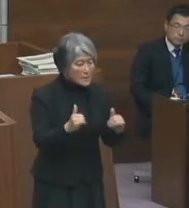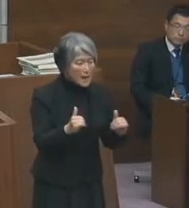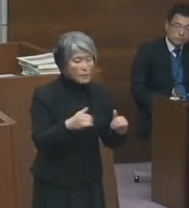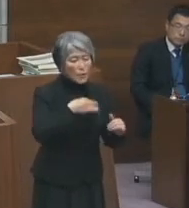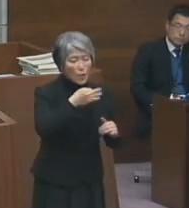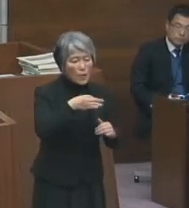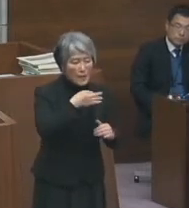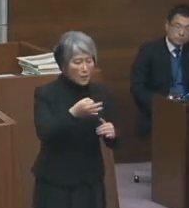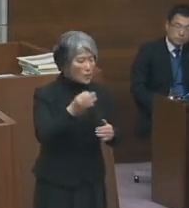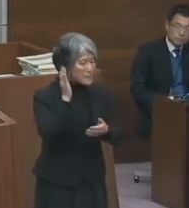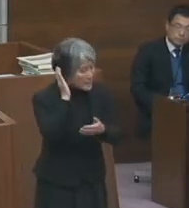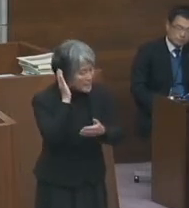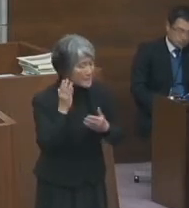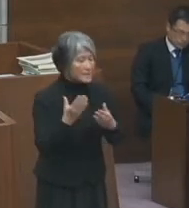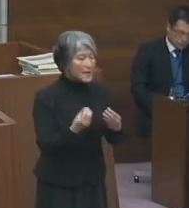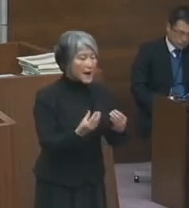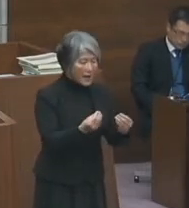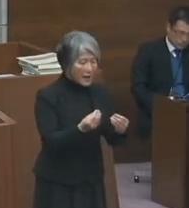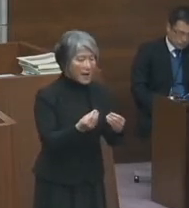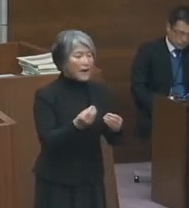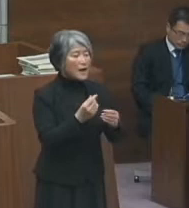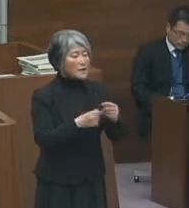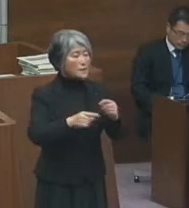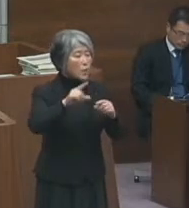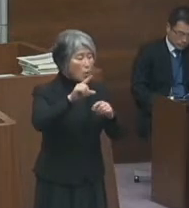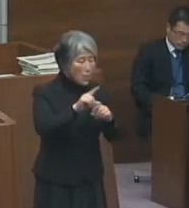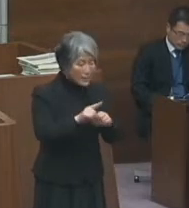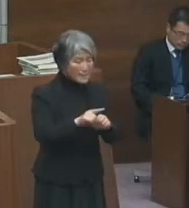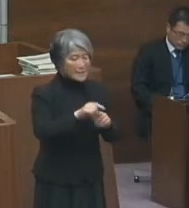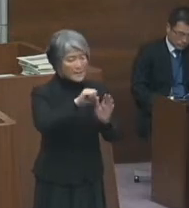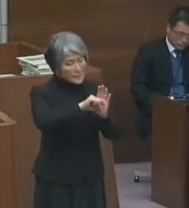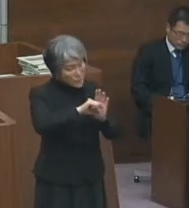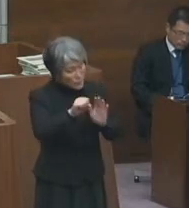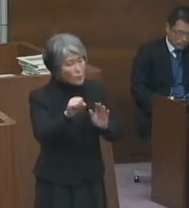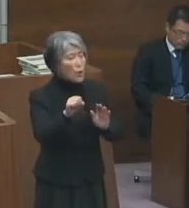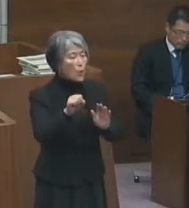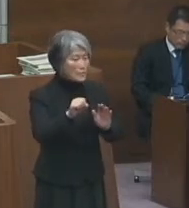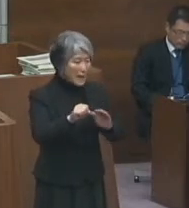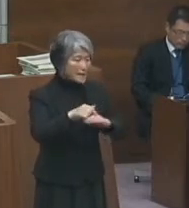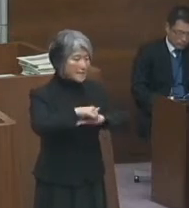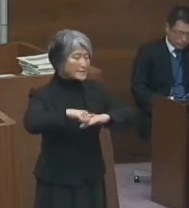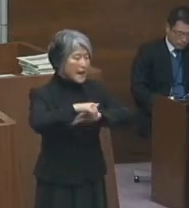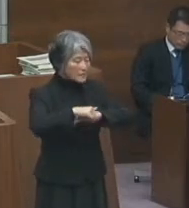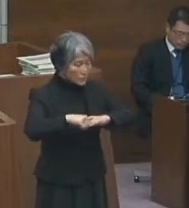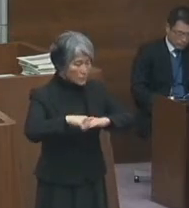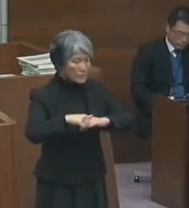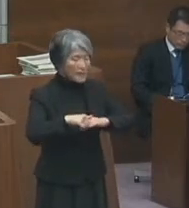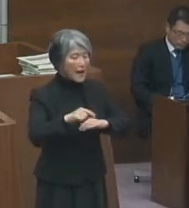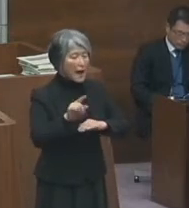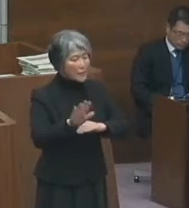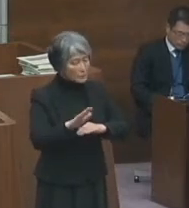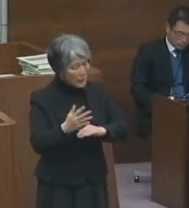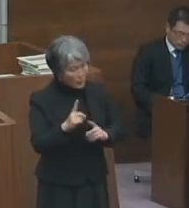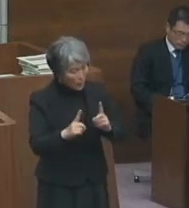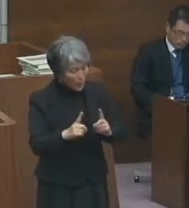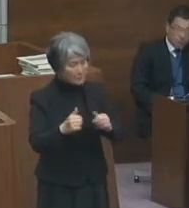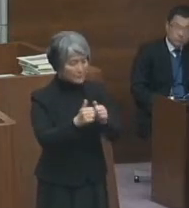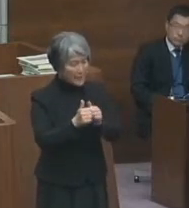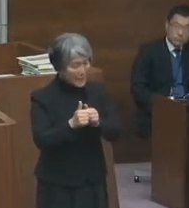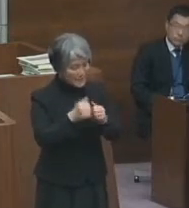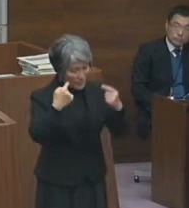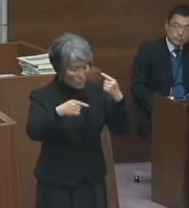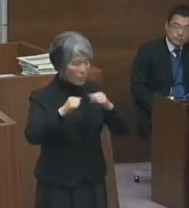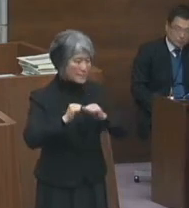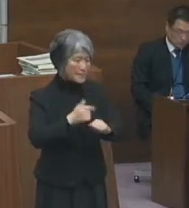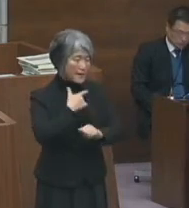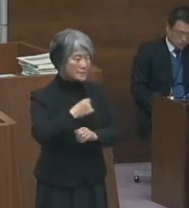を傾けながら、より有効な方策を見出せないか、検討をしてまいりたいと考えております。今